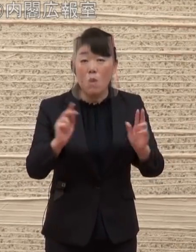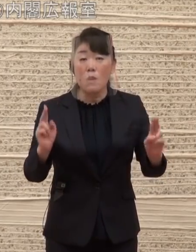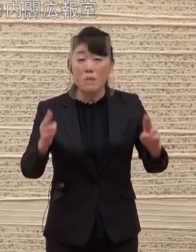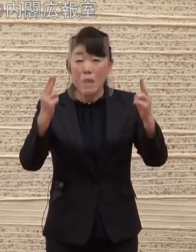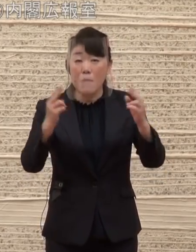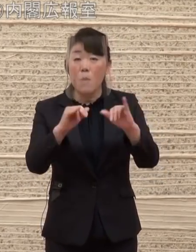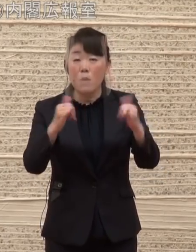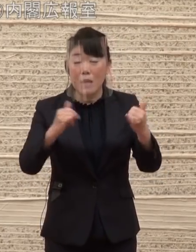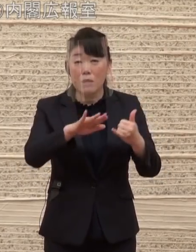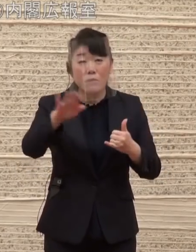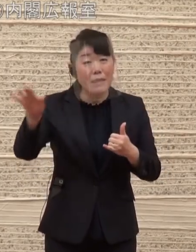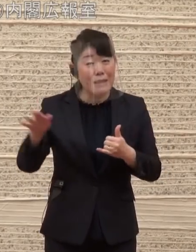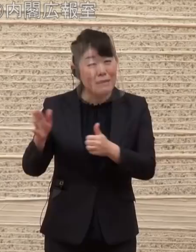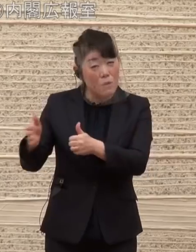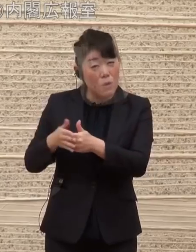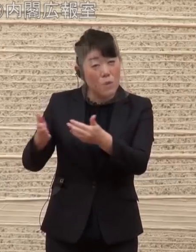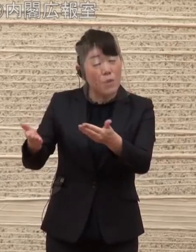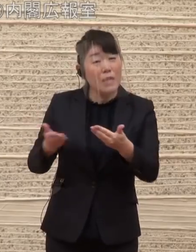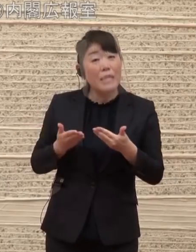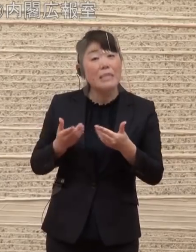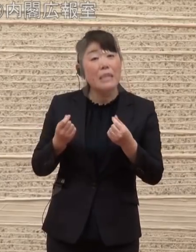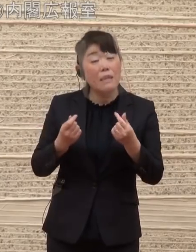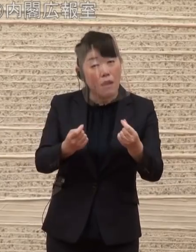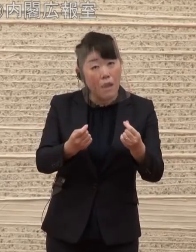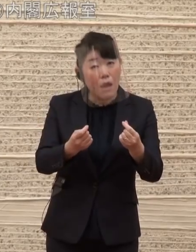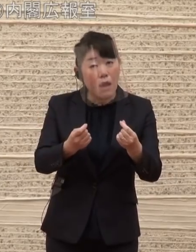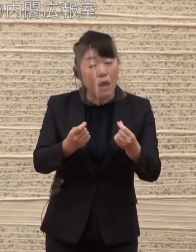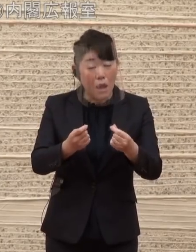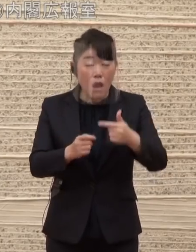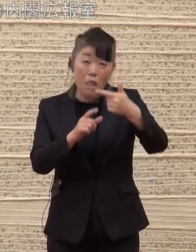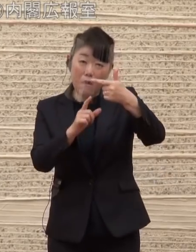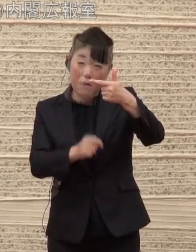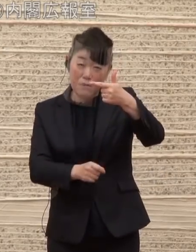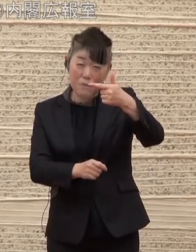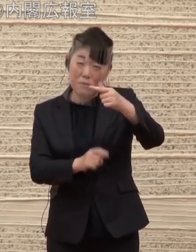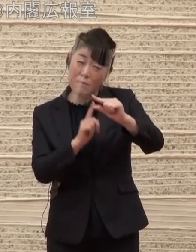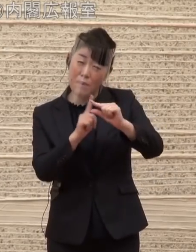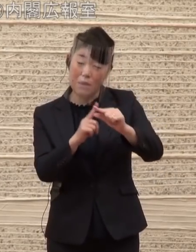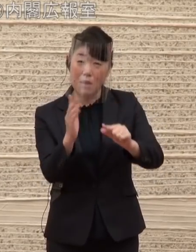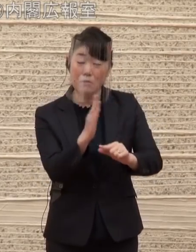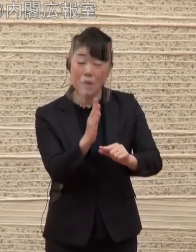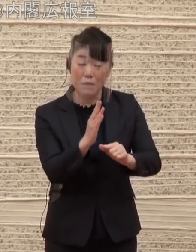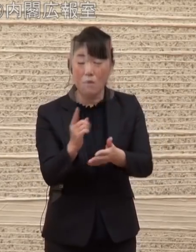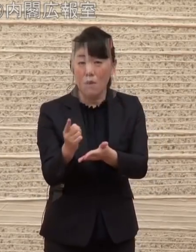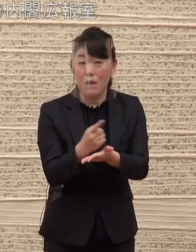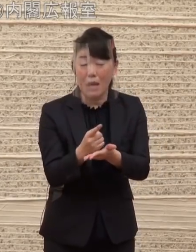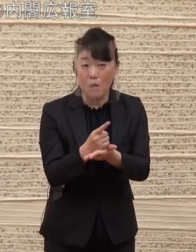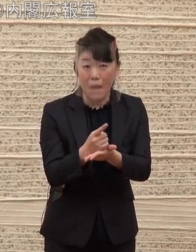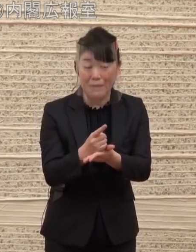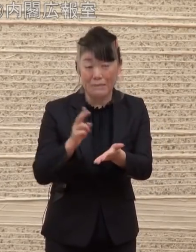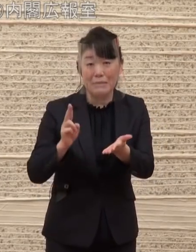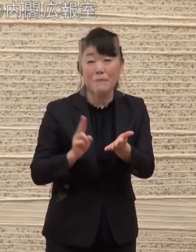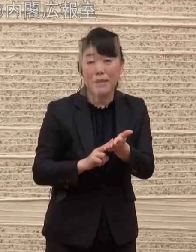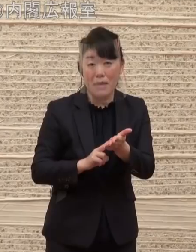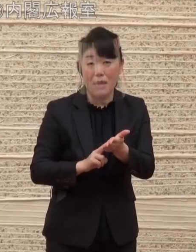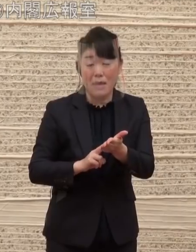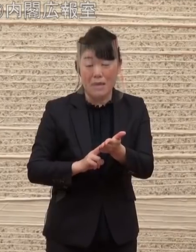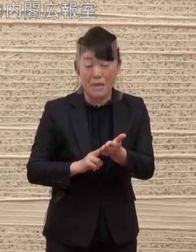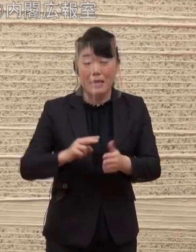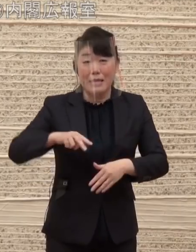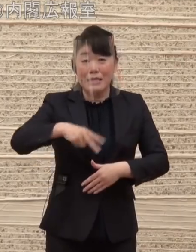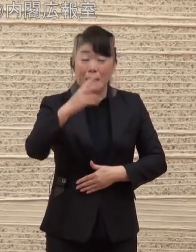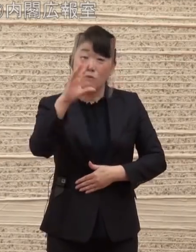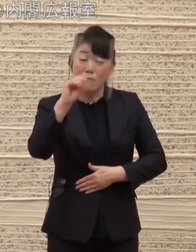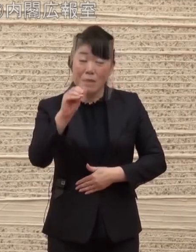いただきながらだ雷で中旬をめどにガイドラインを策定し上限200万円の補助